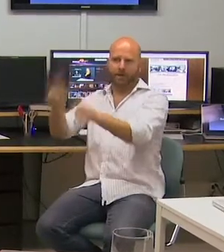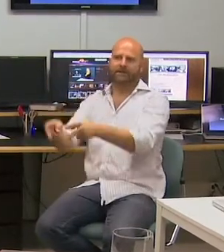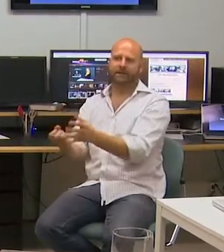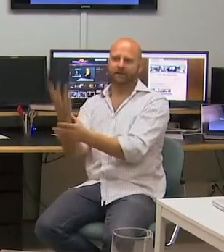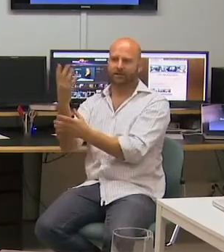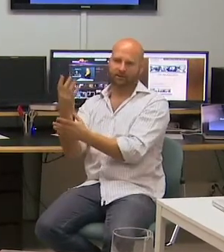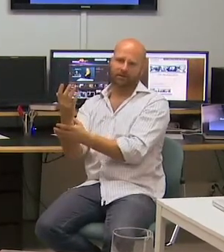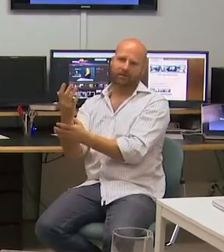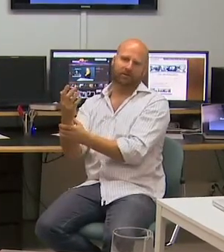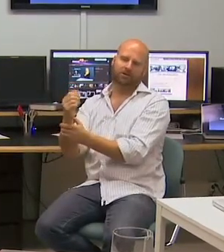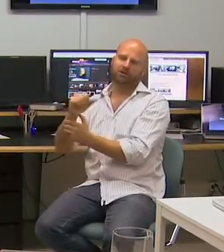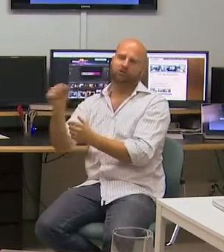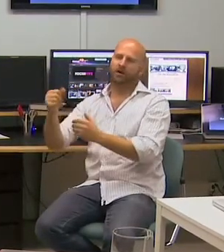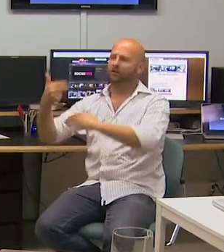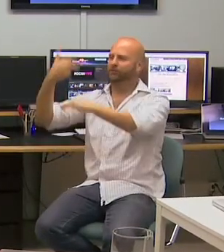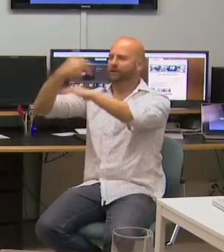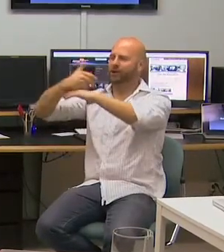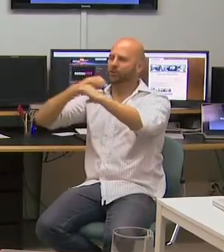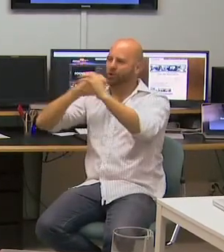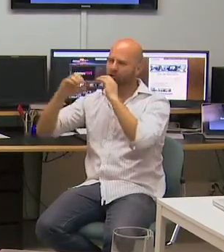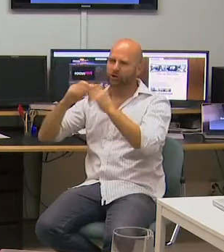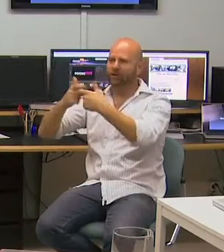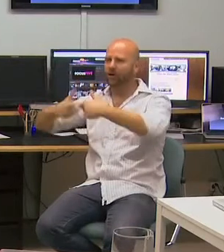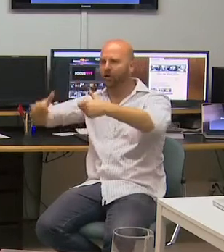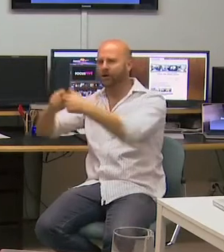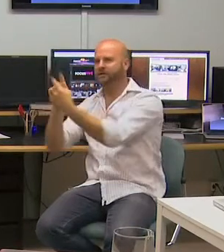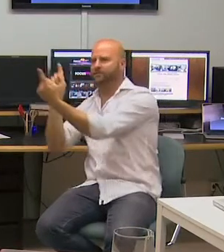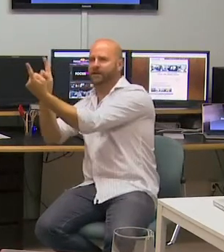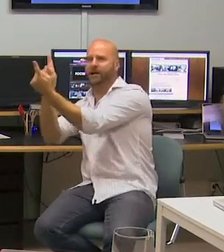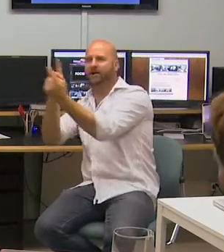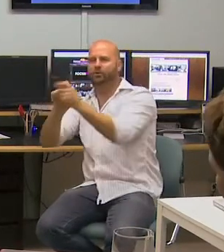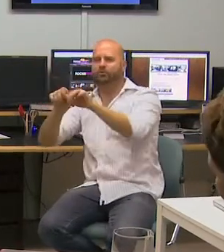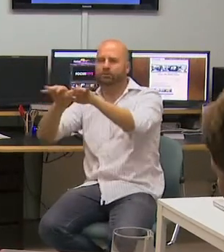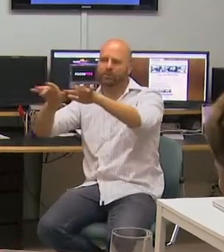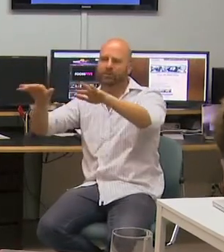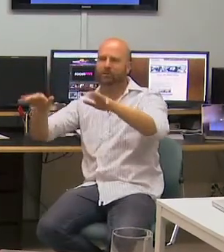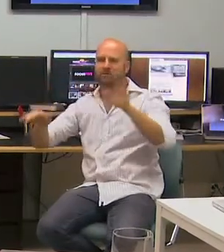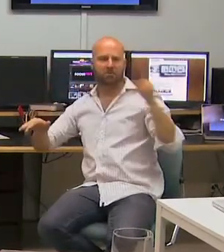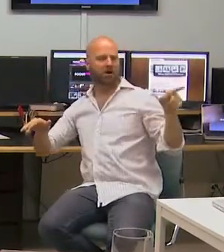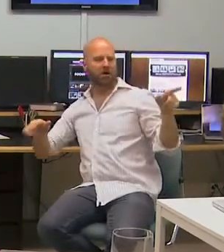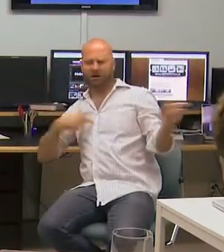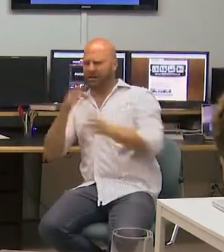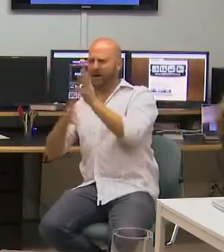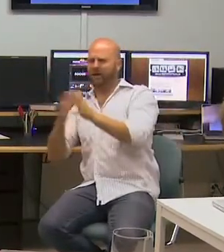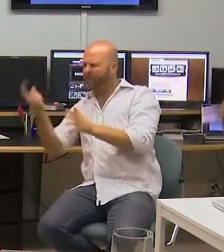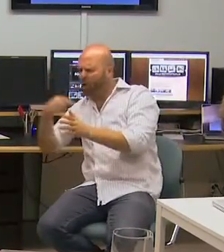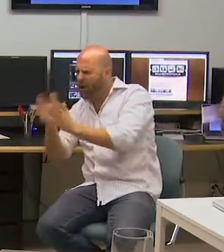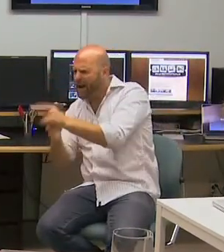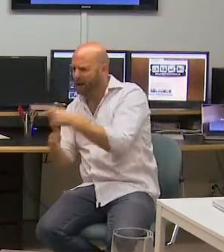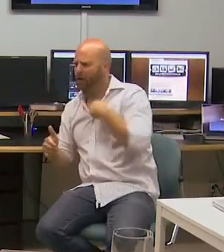neue Kultur und neue Sprache. Das passiert sehr schnell. Also das verbreitet sich dann auch über Internet,